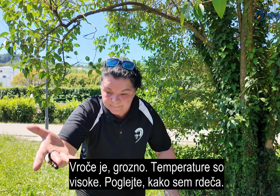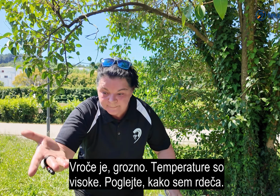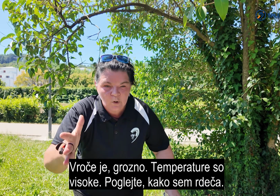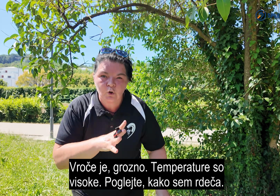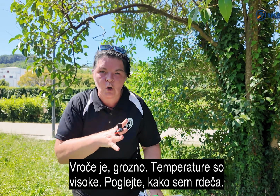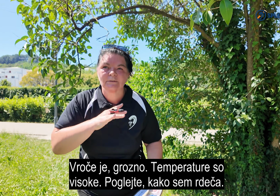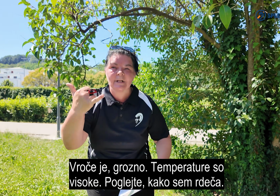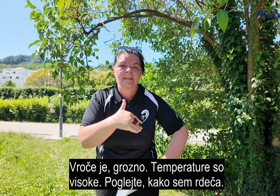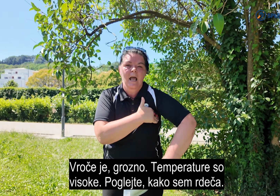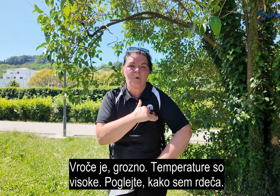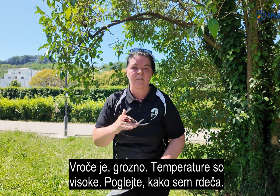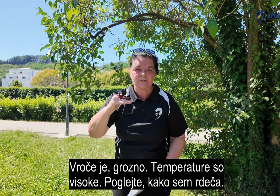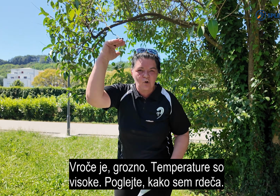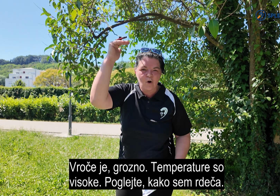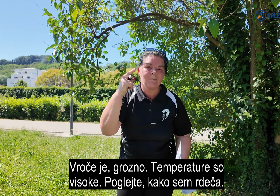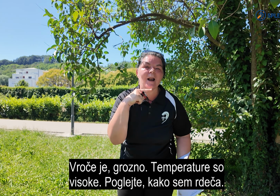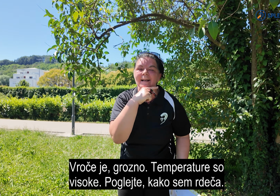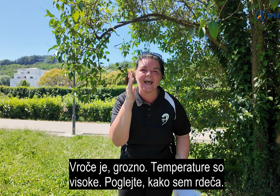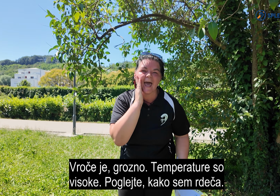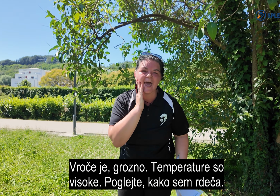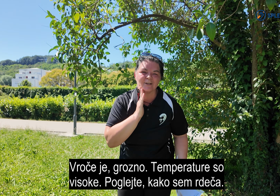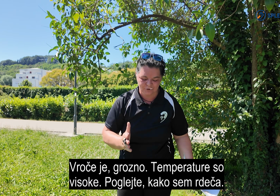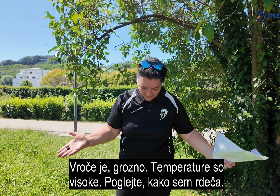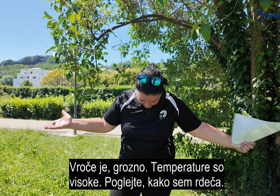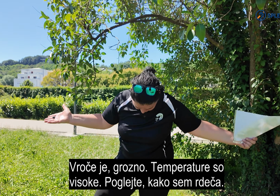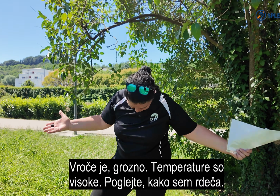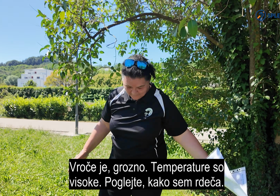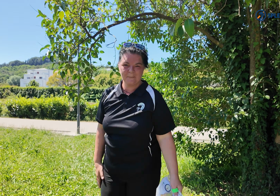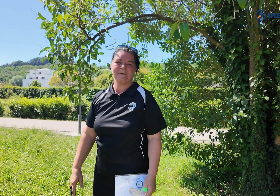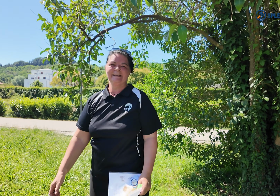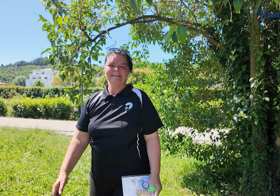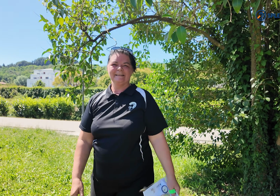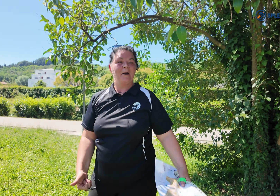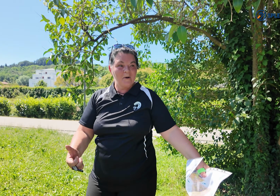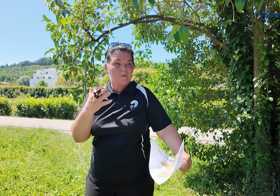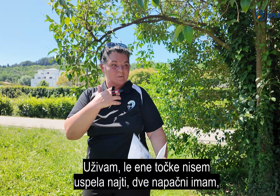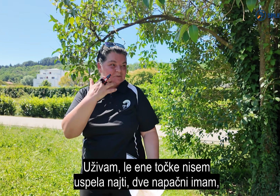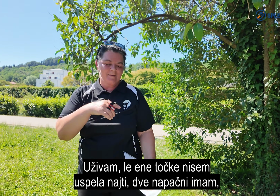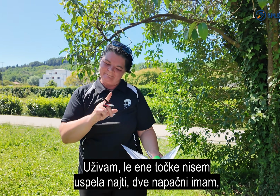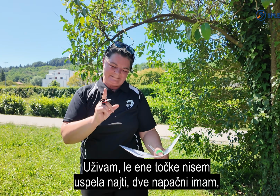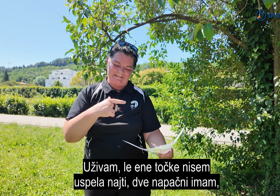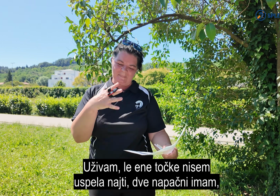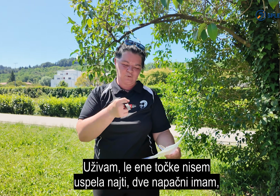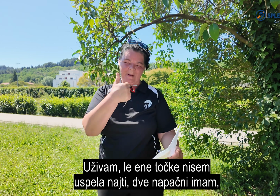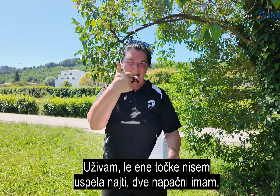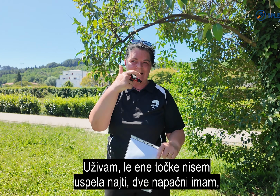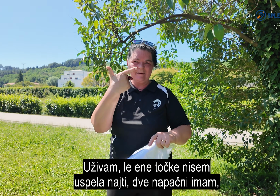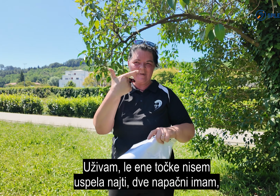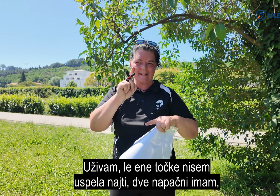Vroče je, grozno. Temperature so visoke. Poglejte, kako sem rdeča. Uživam, le ene točke nisem uspela najti.